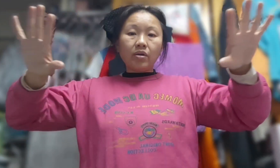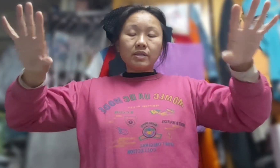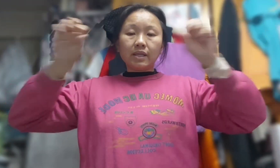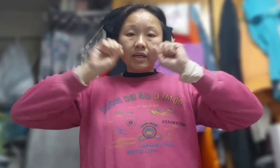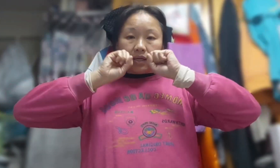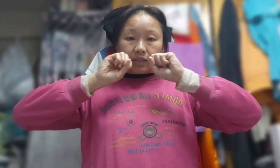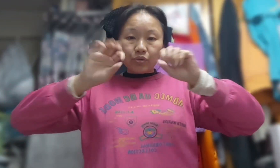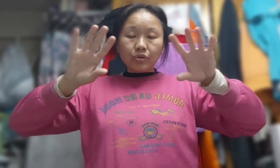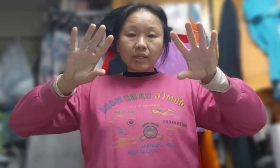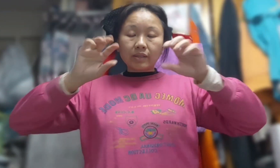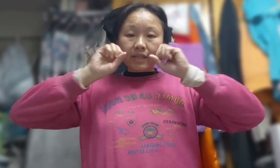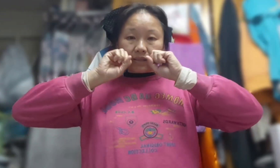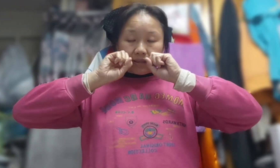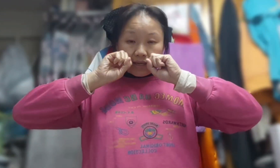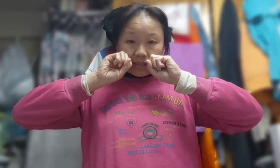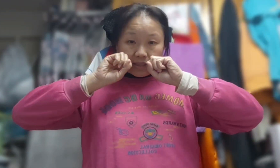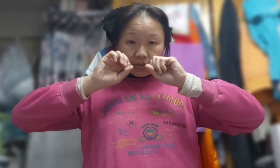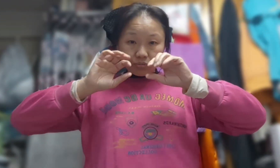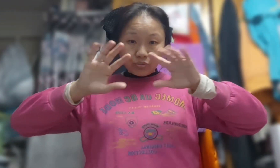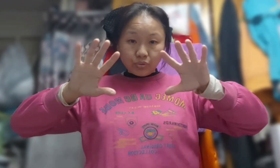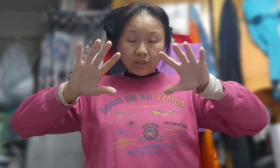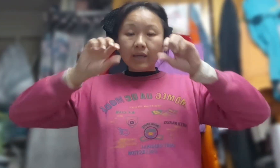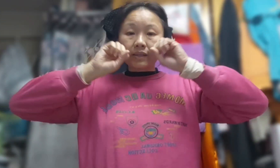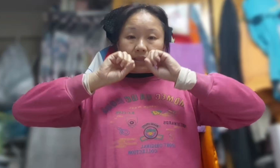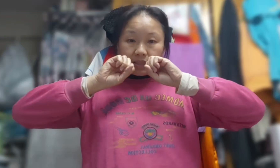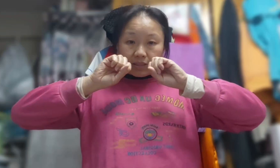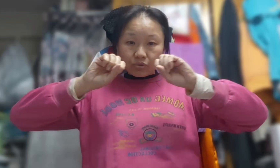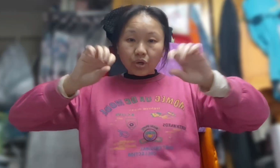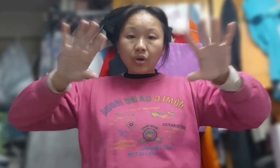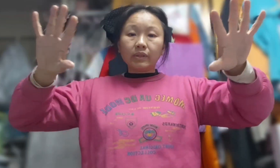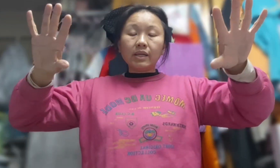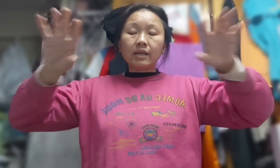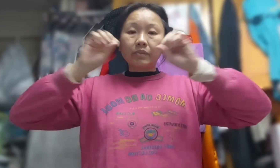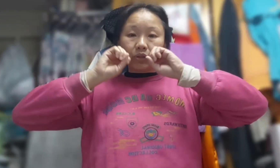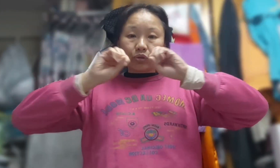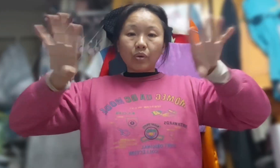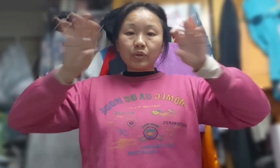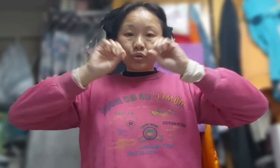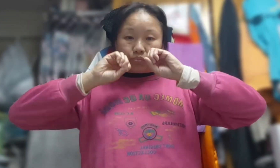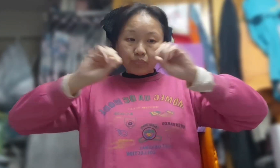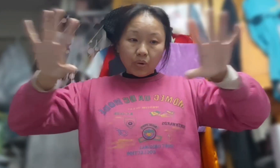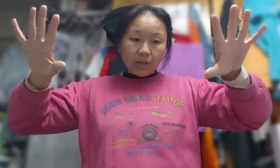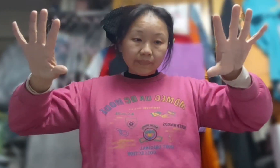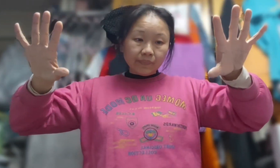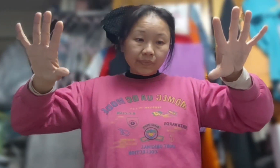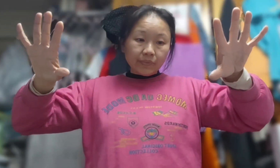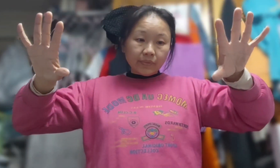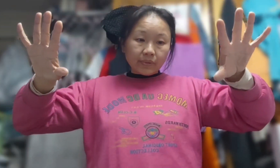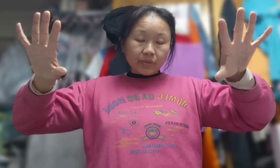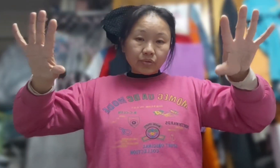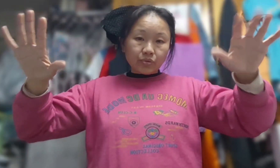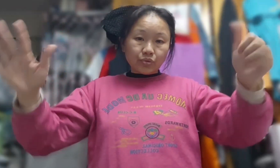次，第一次就短啲啦，第二次就長啲啦，咁樣就代表傳播啦。跟住主